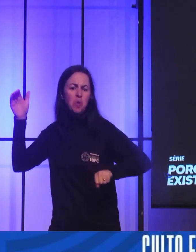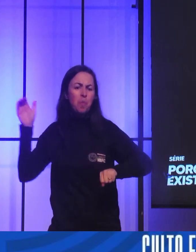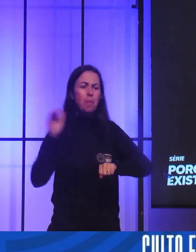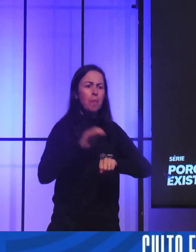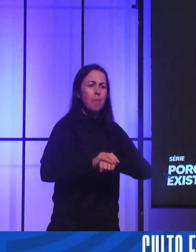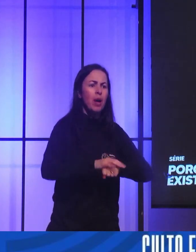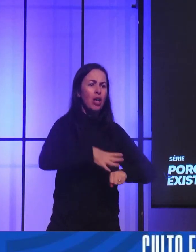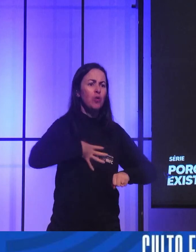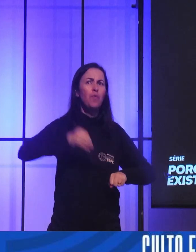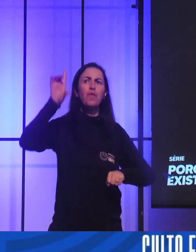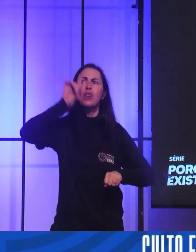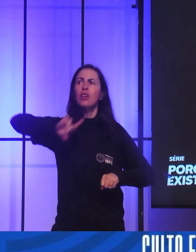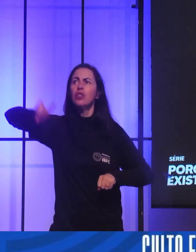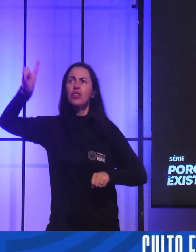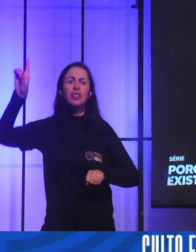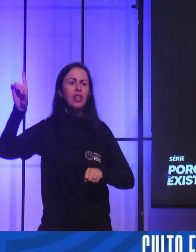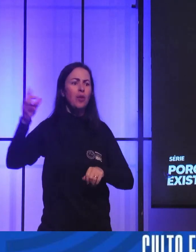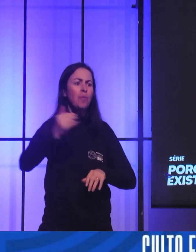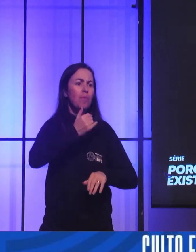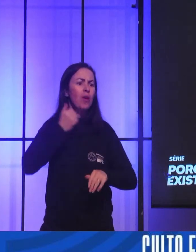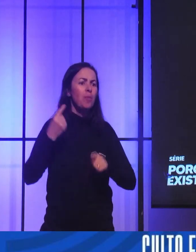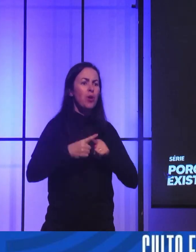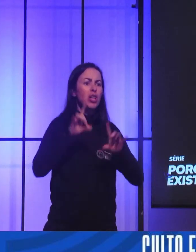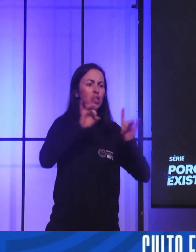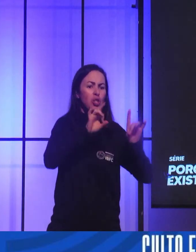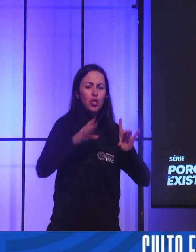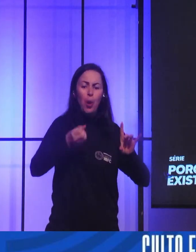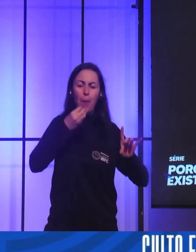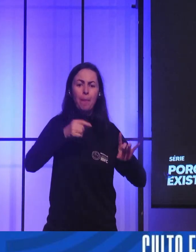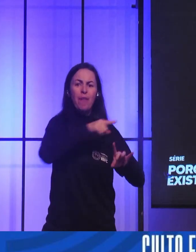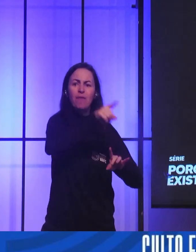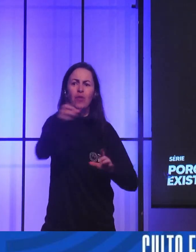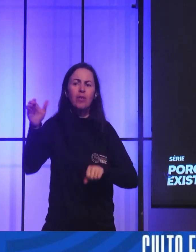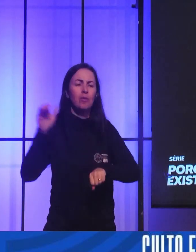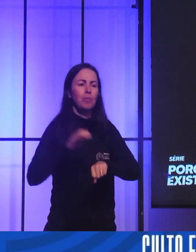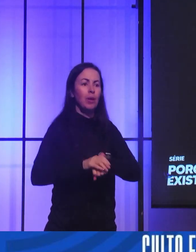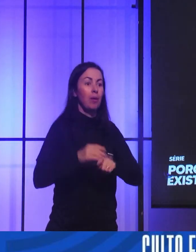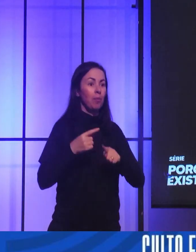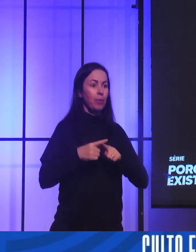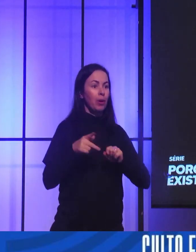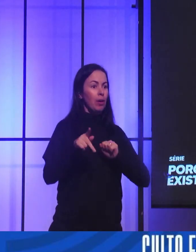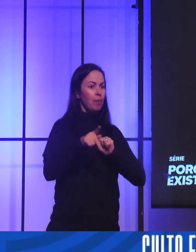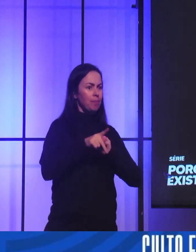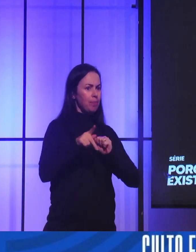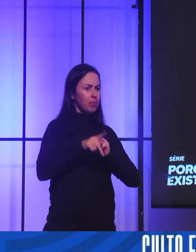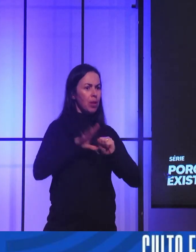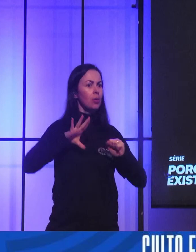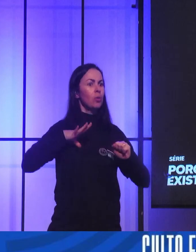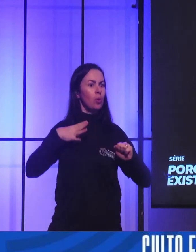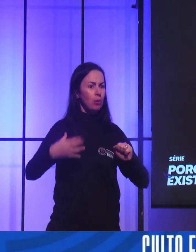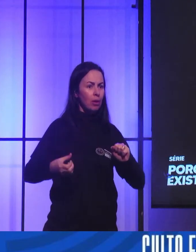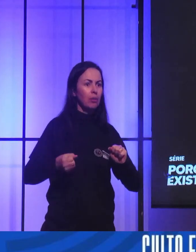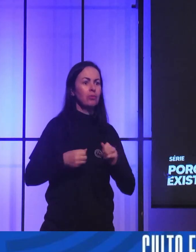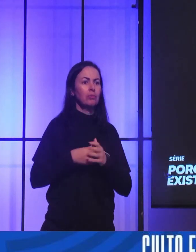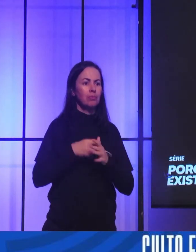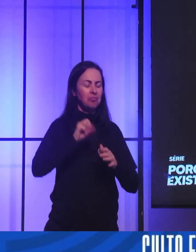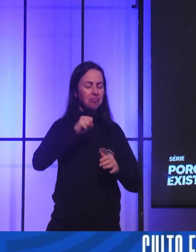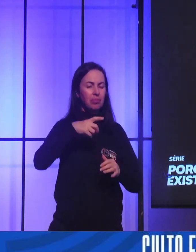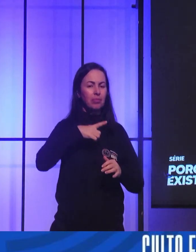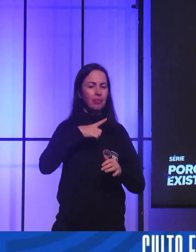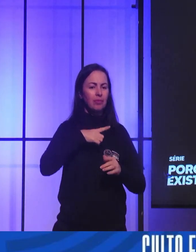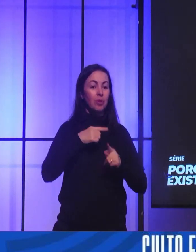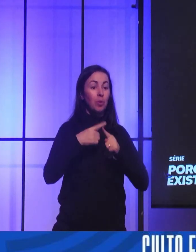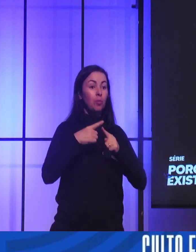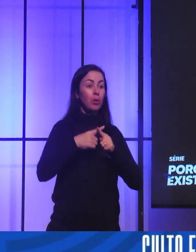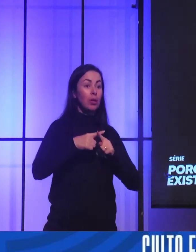de Deus, aquele que só fez o bem em vocês. Pedro aqui foi um homem ousado, mas isso é